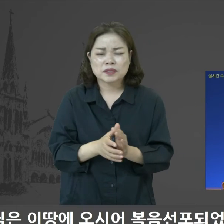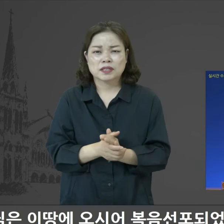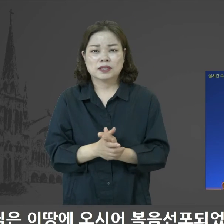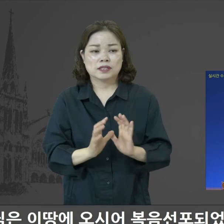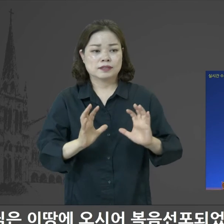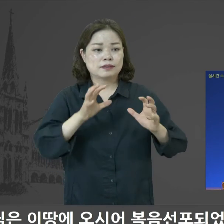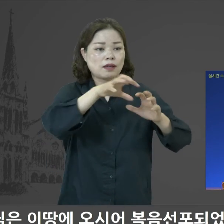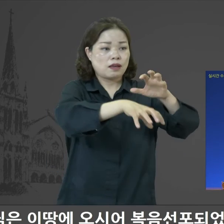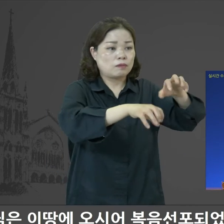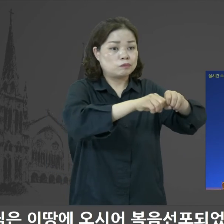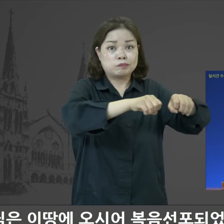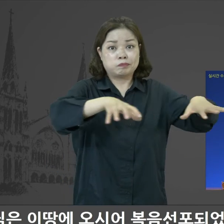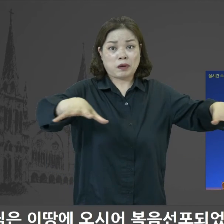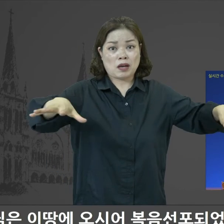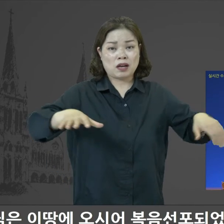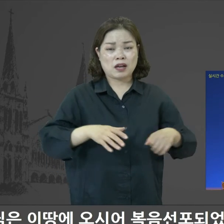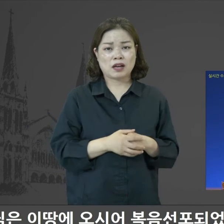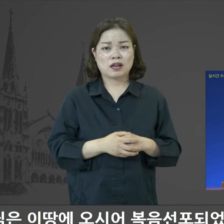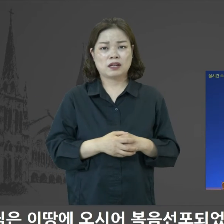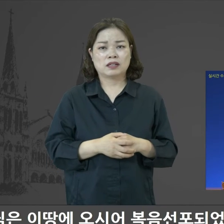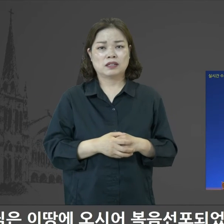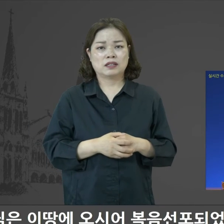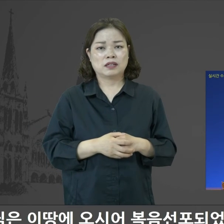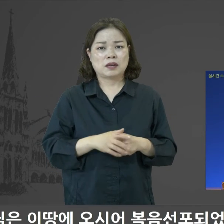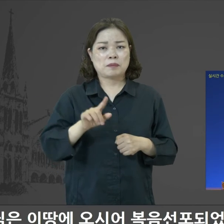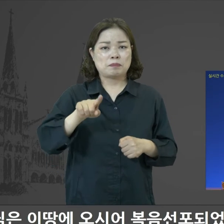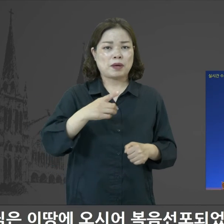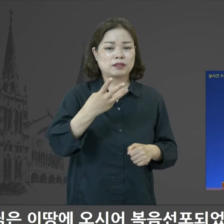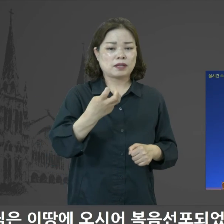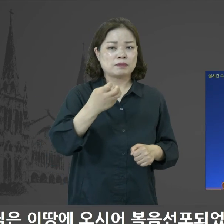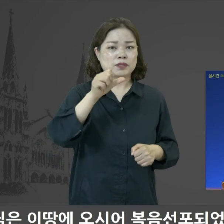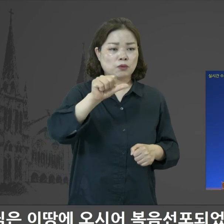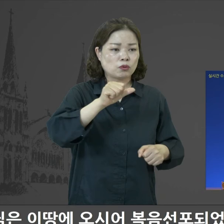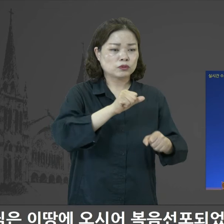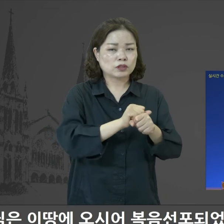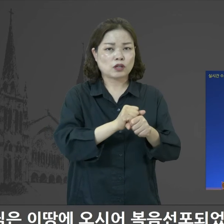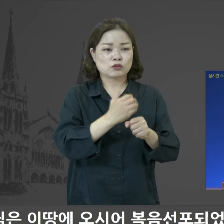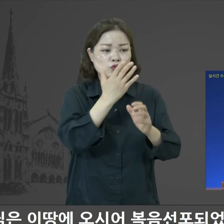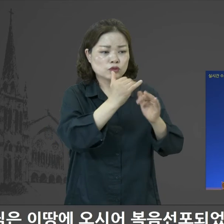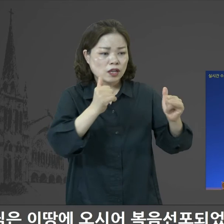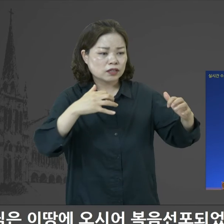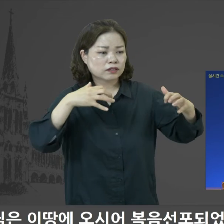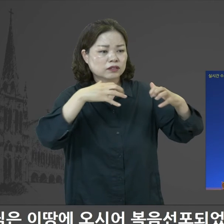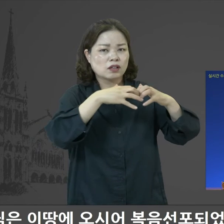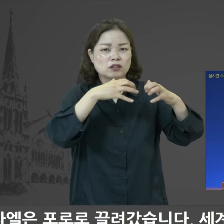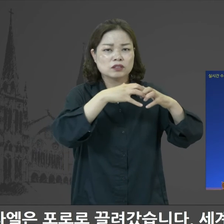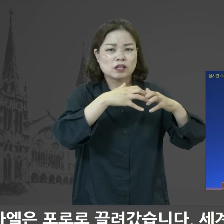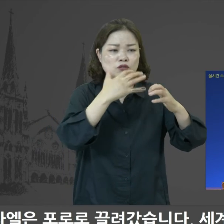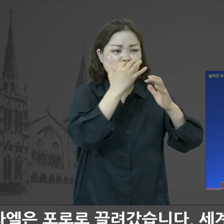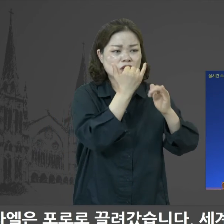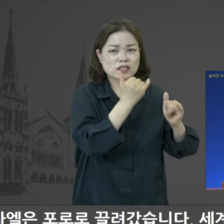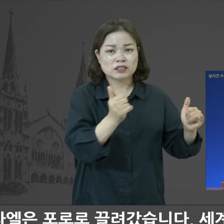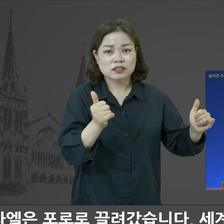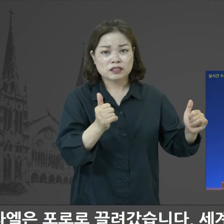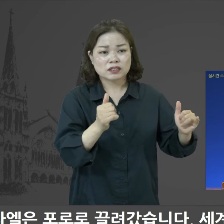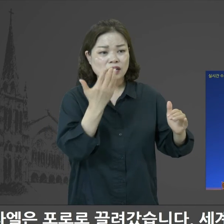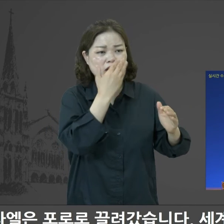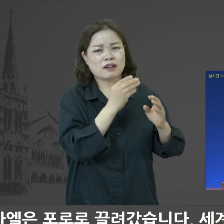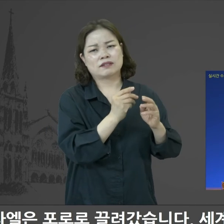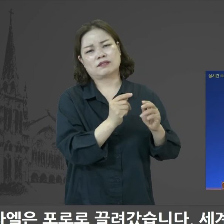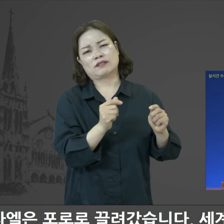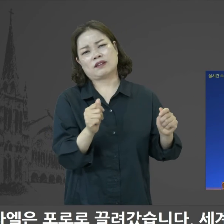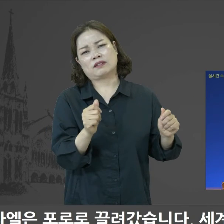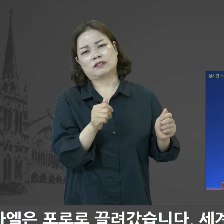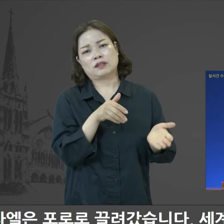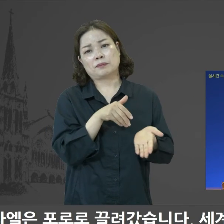세계 곳곳으로 흩어졌습니다. AD 135년 제2차 유대 독립전쟁 이후 유대인들은 가나안 땅에서